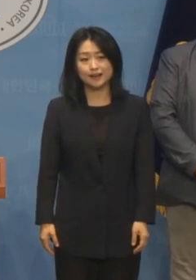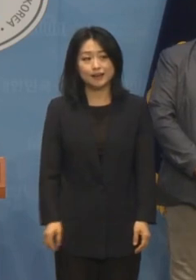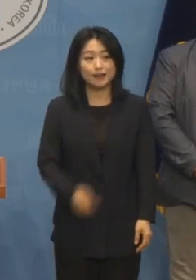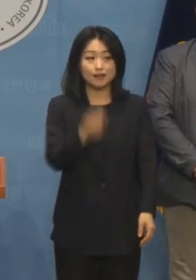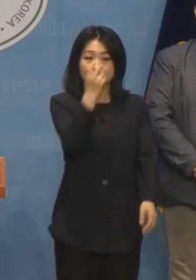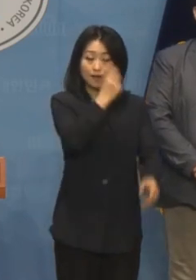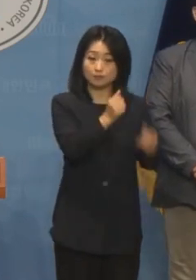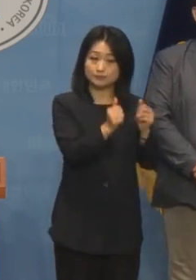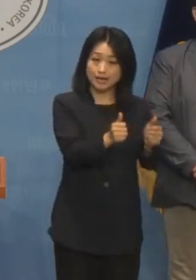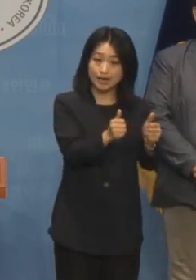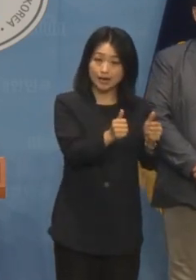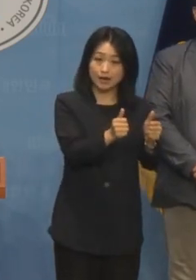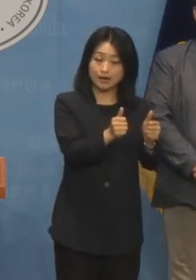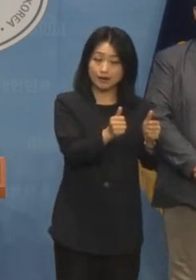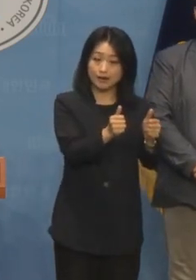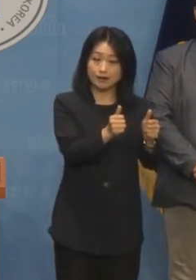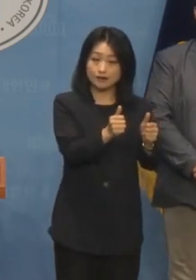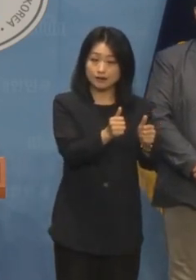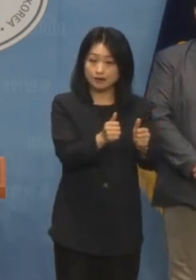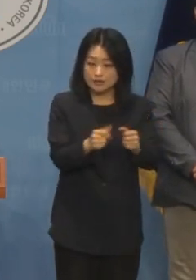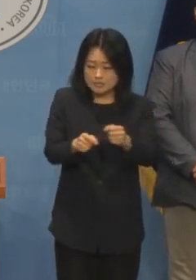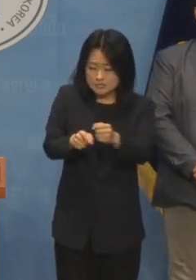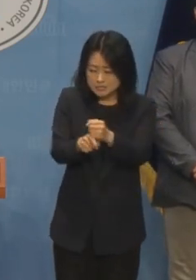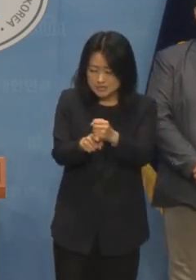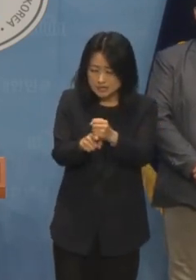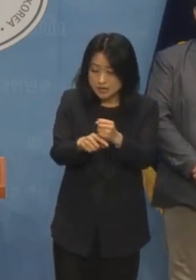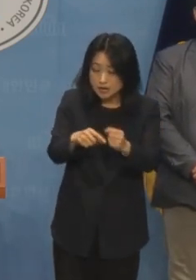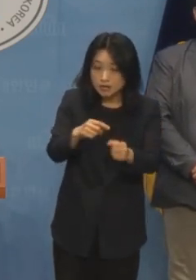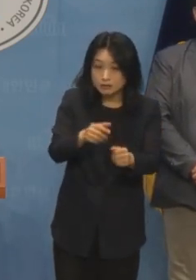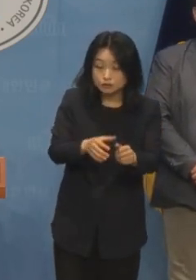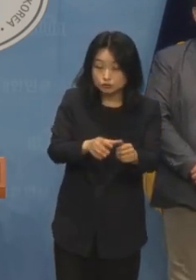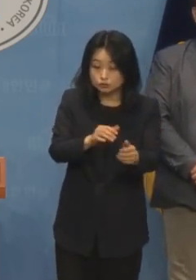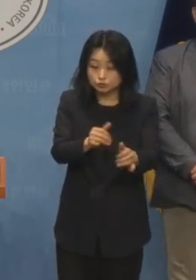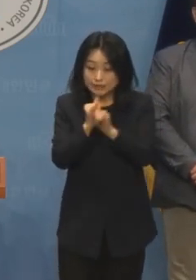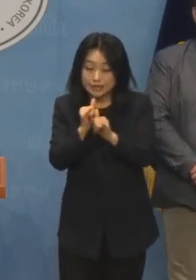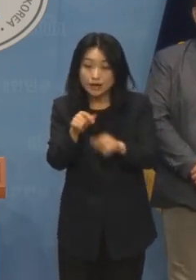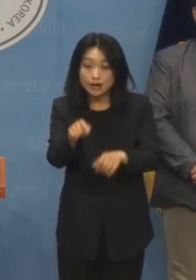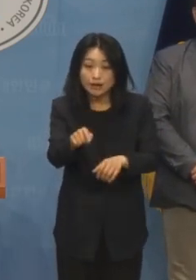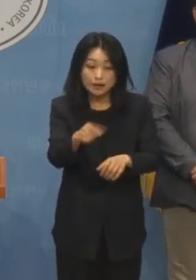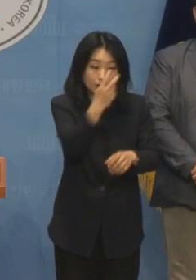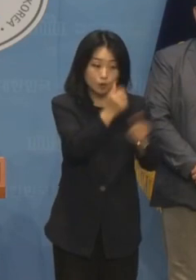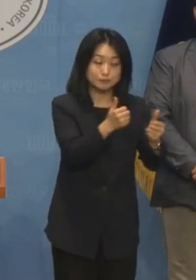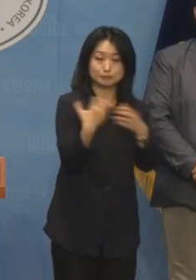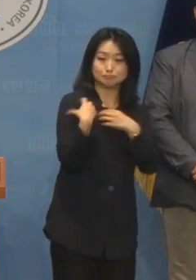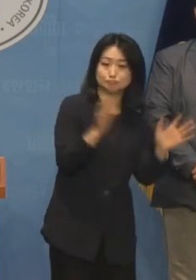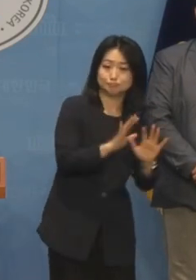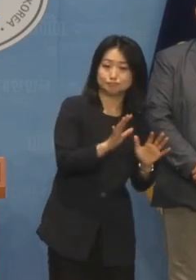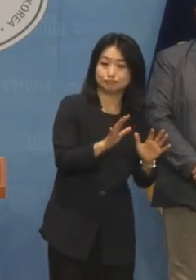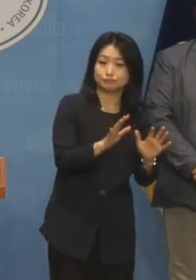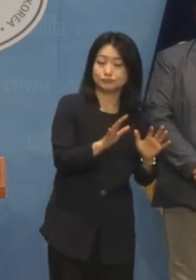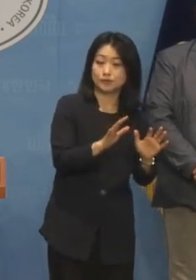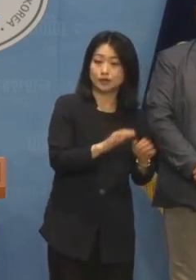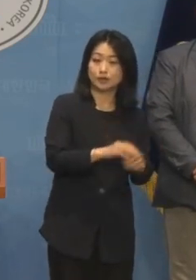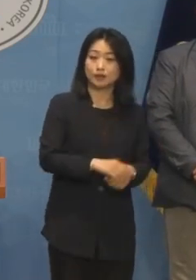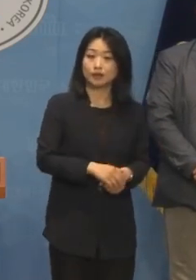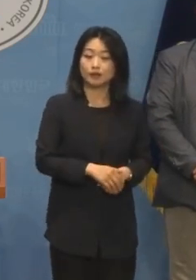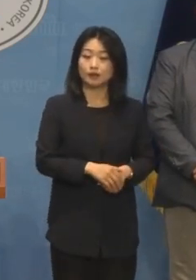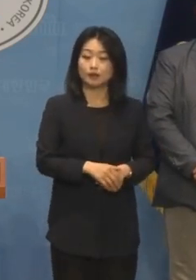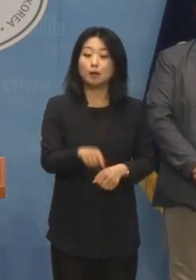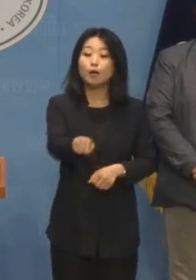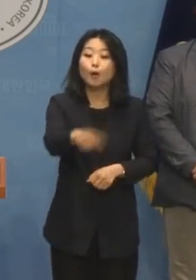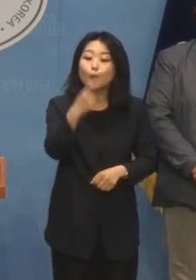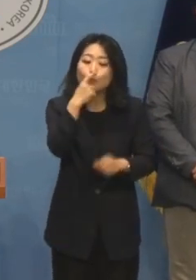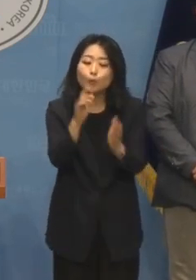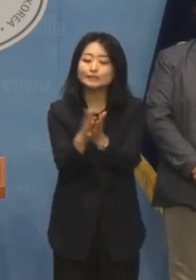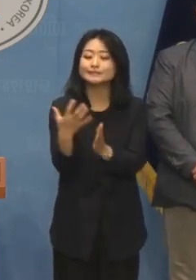검찰의 수사 과정에서의 죽음을 마치 검찰의 책임이 아니라